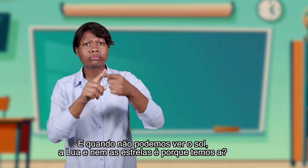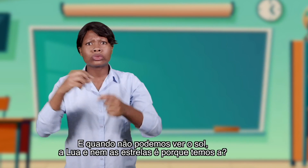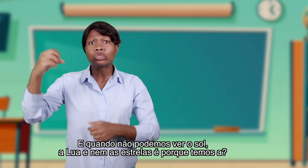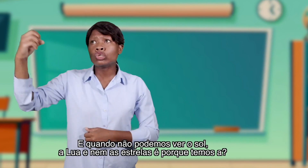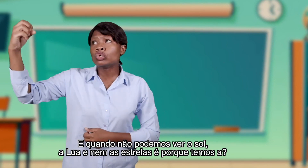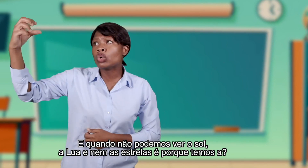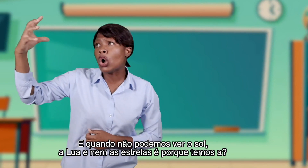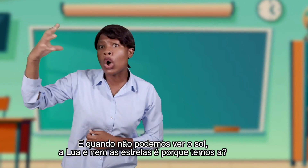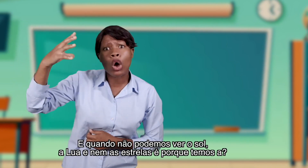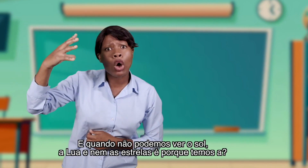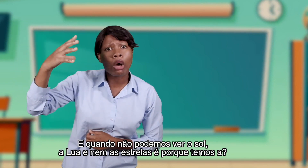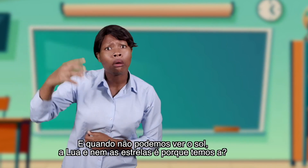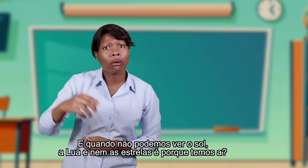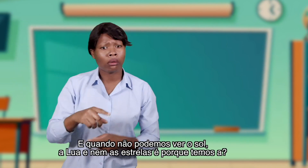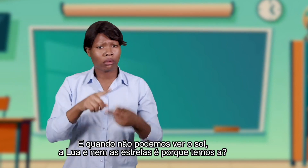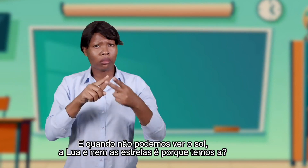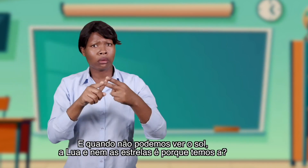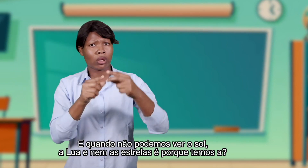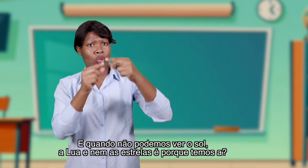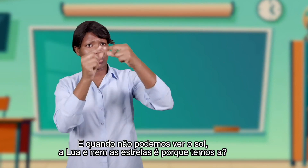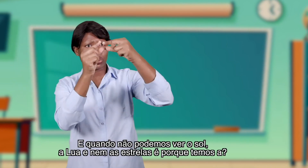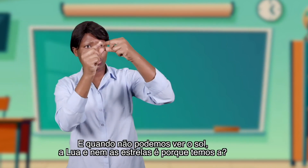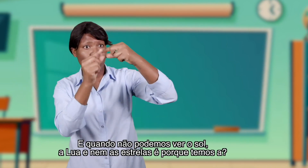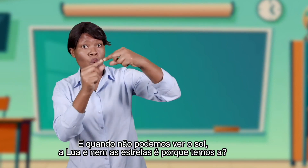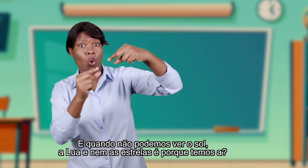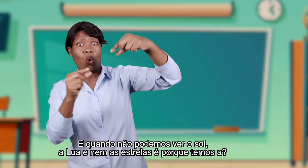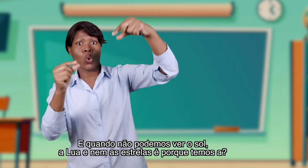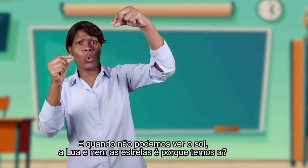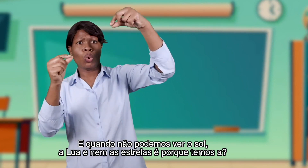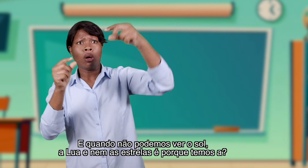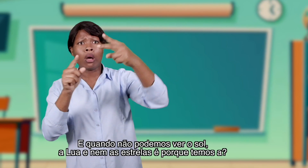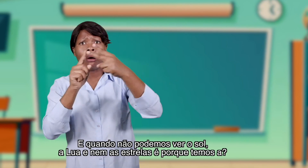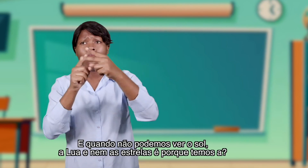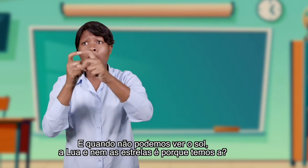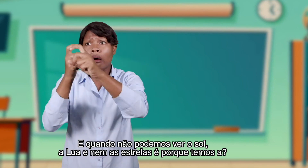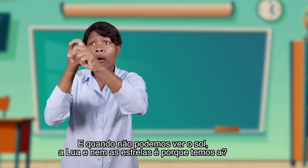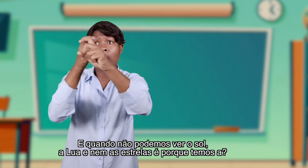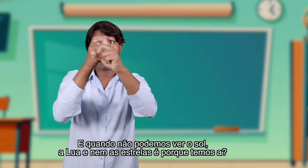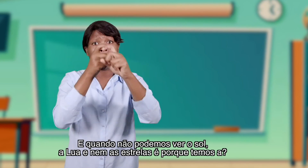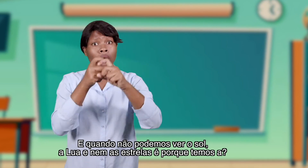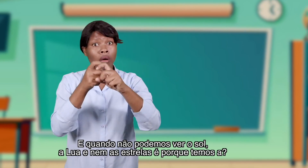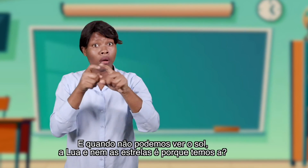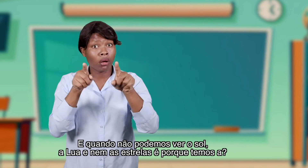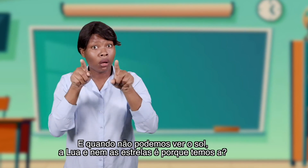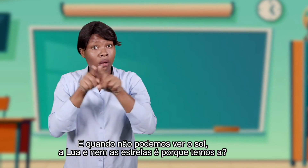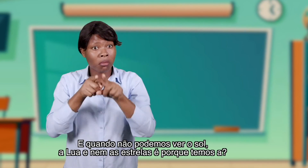E quando não podemos ver o sol, a lua e nem as estrelas, é porque temos a...